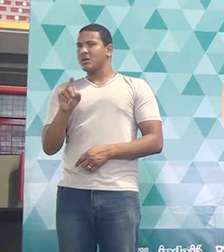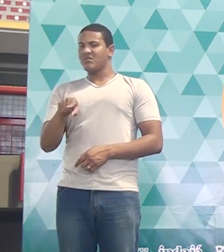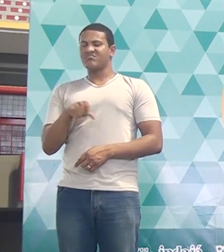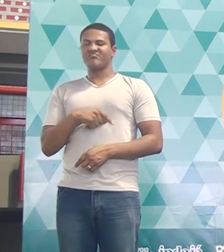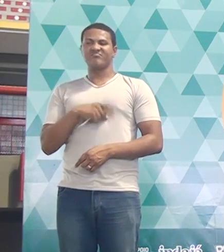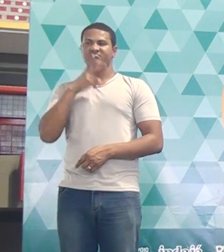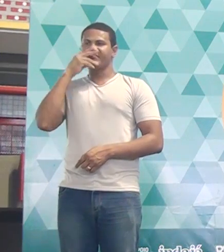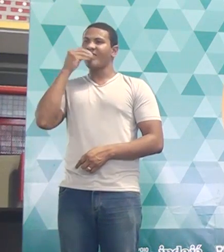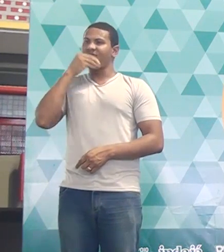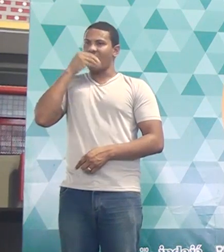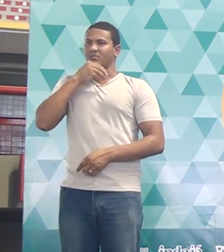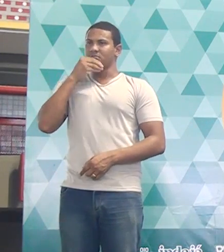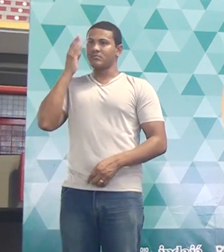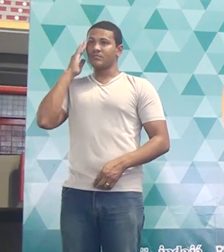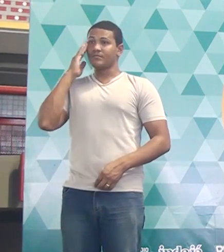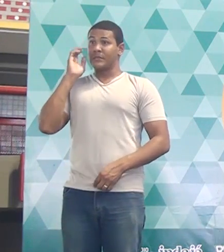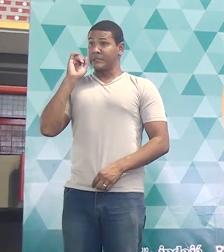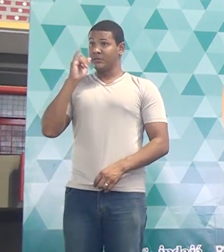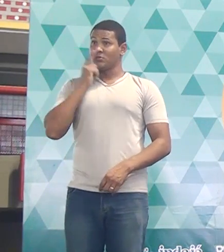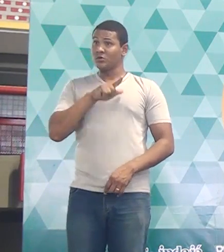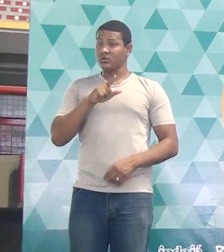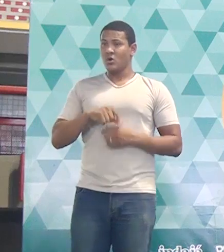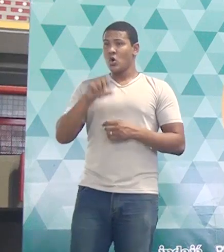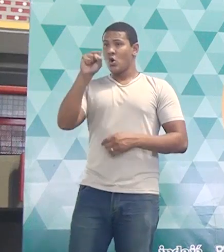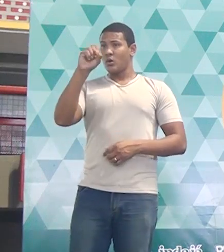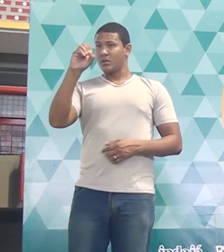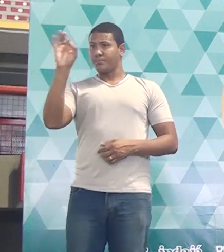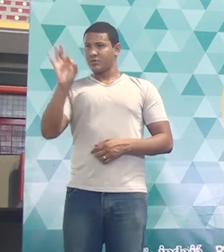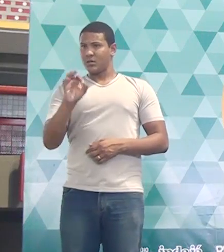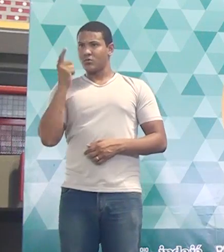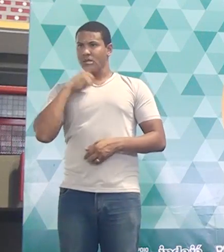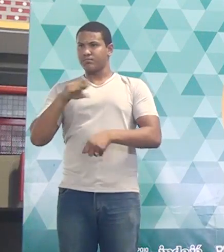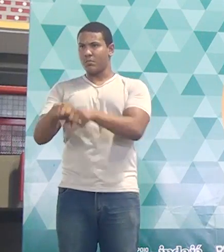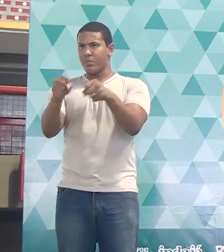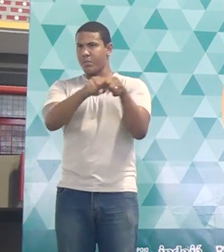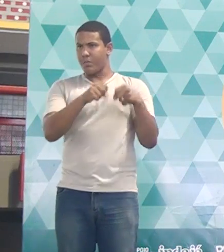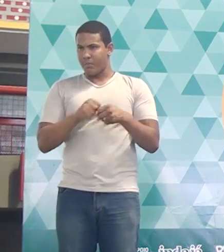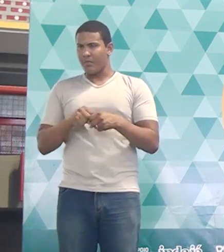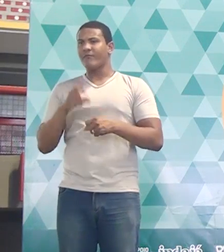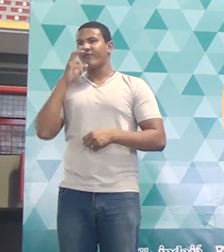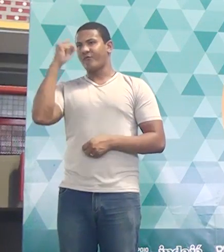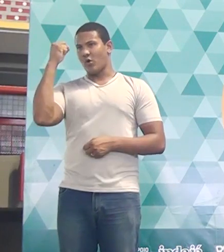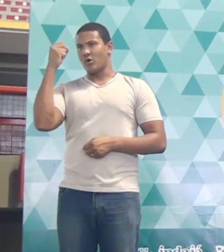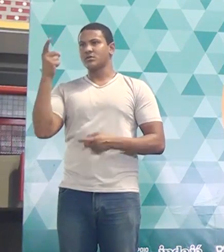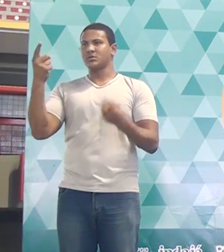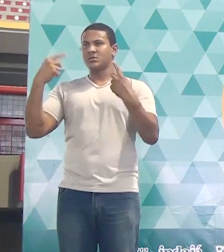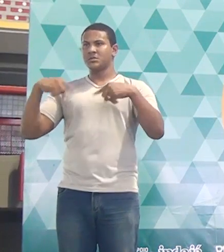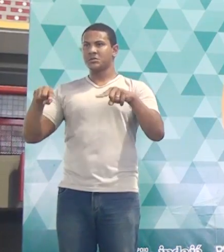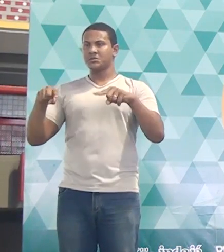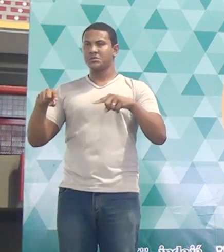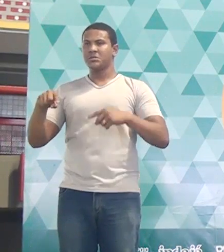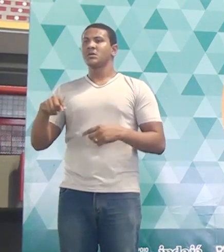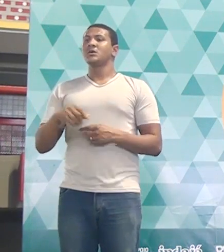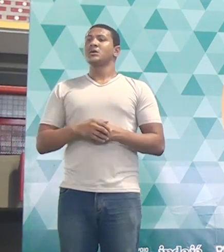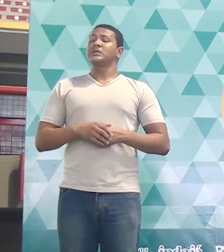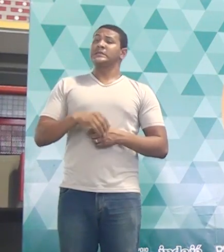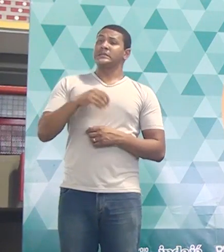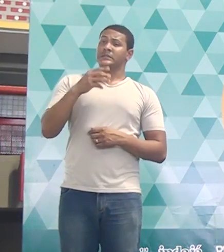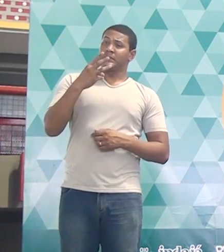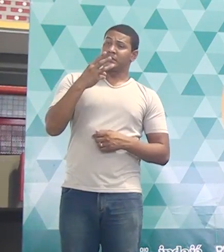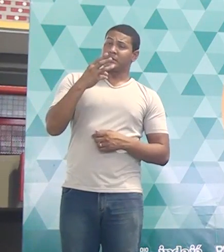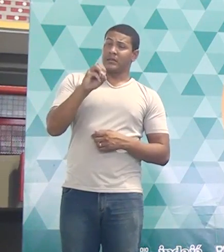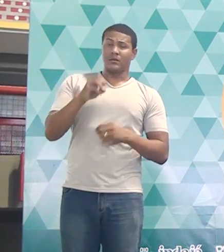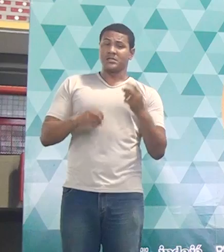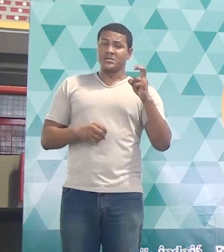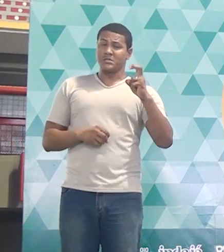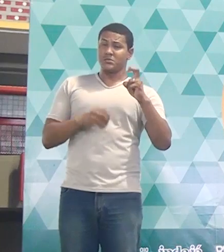metade das moléculas que eu dissolvo na água, o ácido é forte. Se eu dissolver entre 5% e 50%, ele é moderado. Se eu ionizar menos